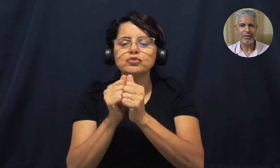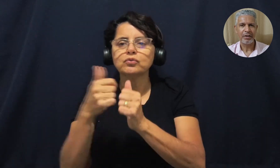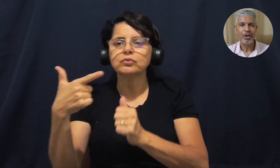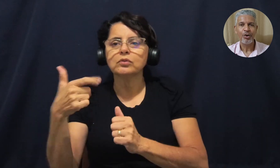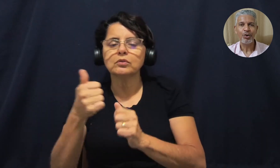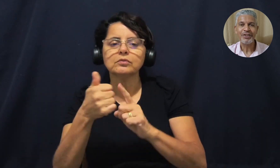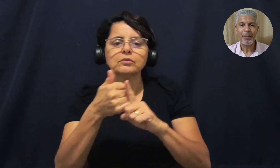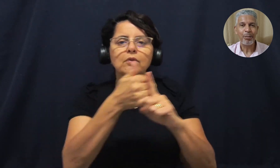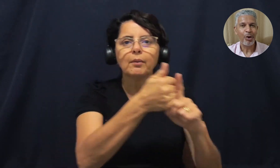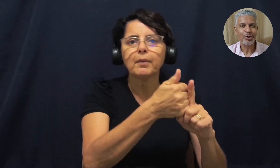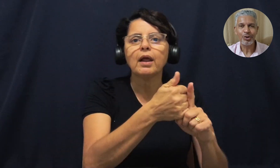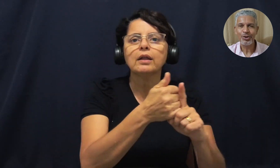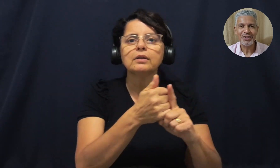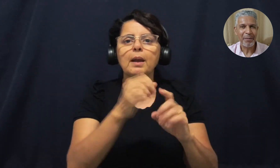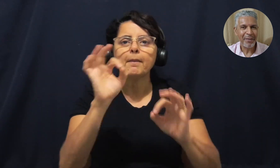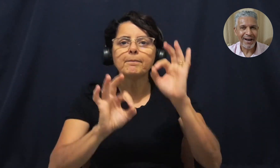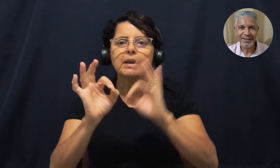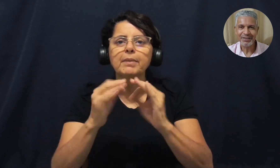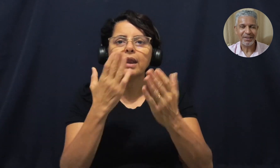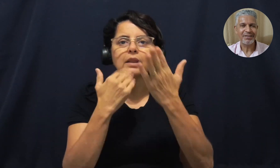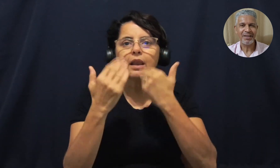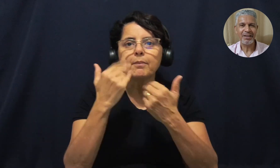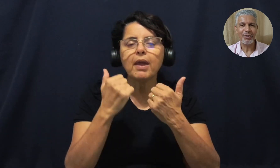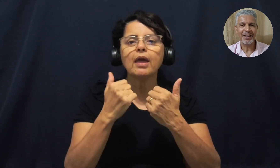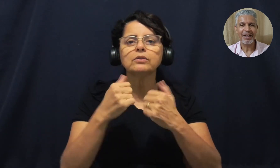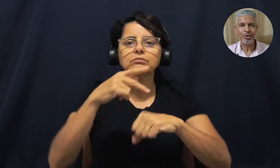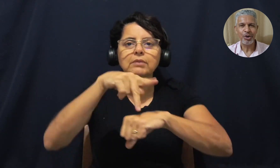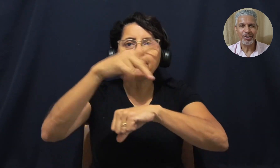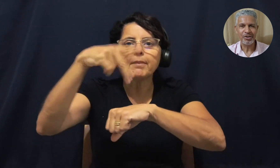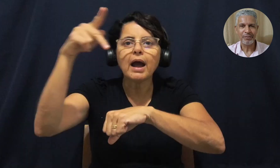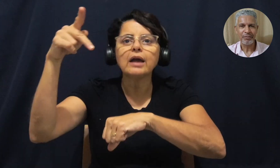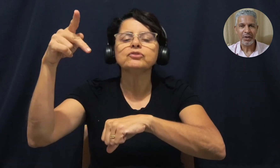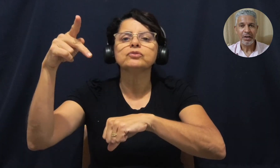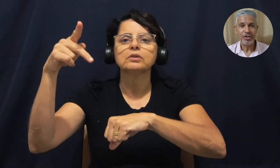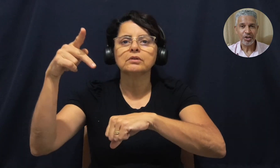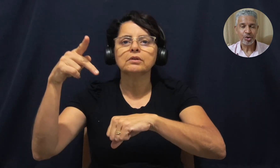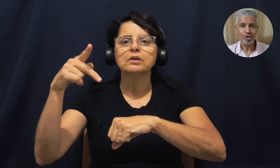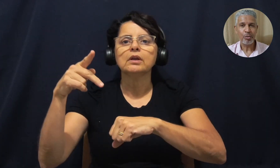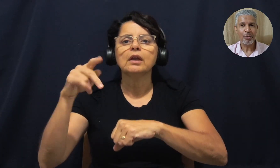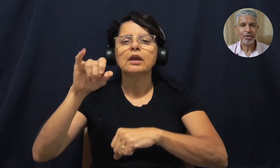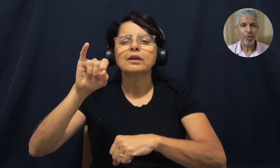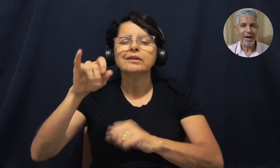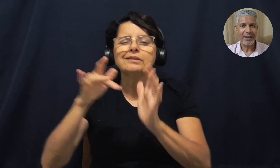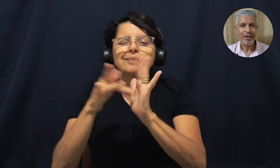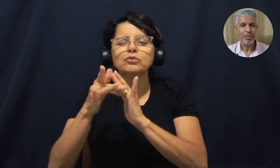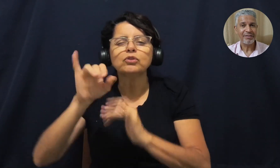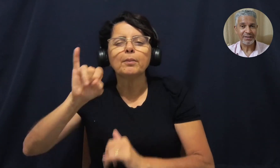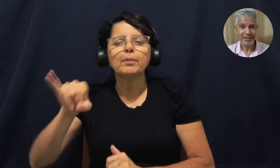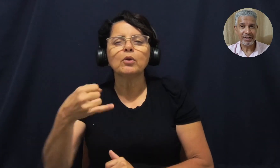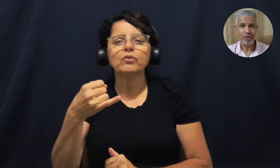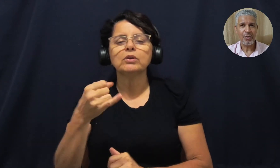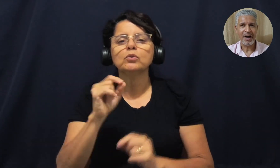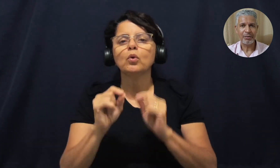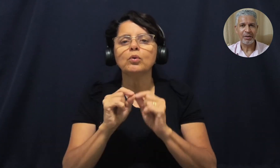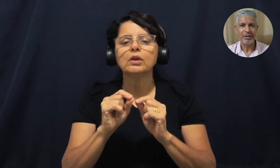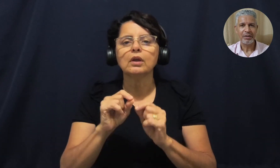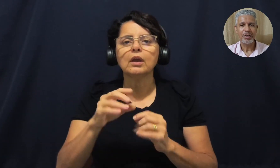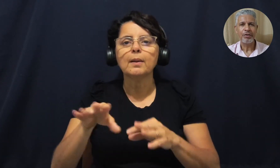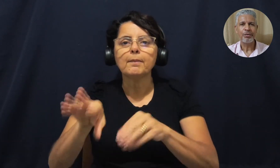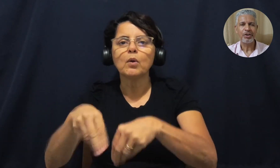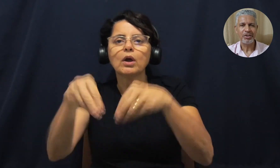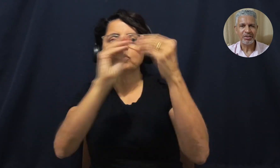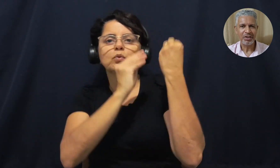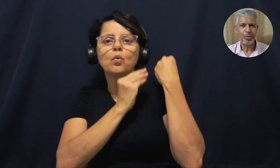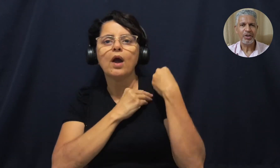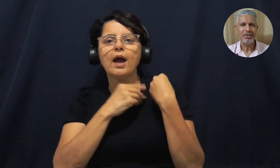necessária. Os apóstolos jamais esqueceriam aquela noite. Jesus tomou uma toalha e uma vasilha com água